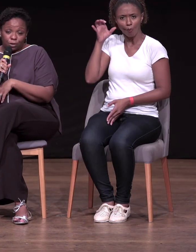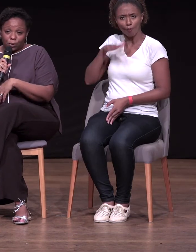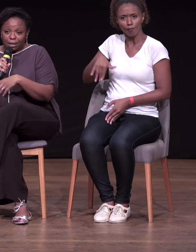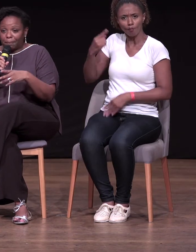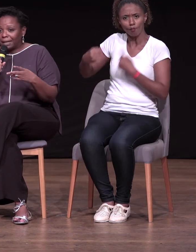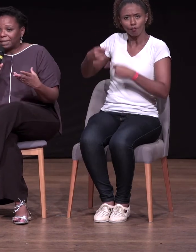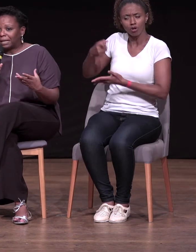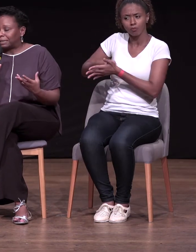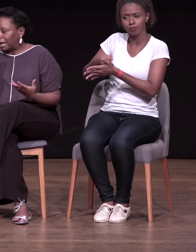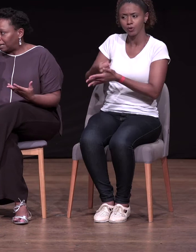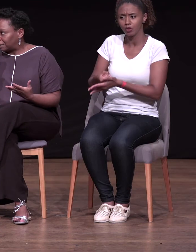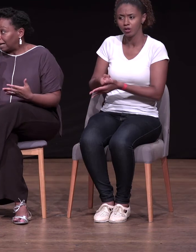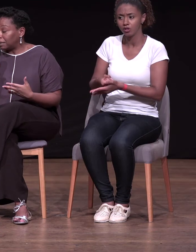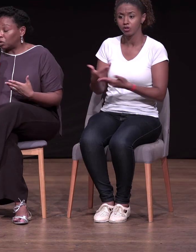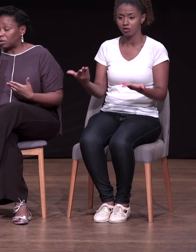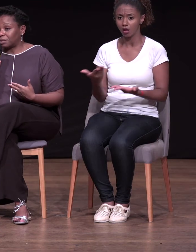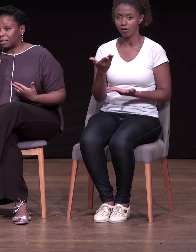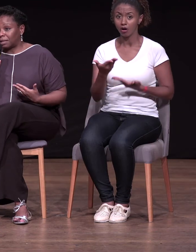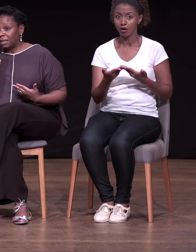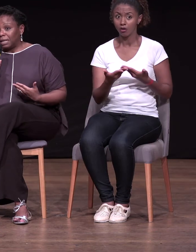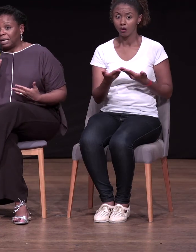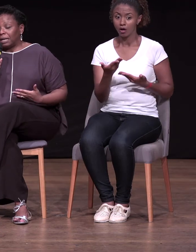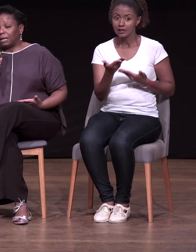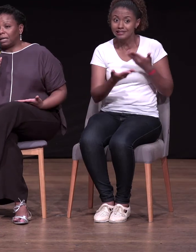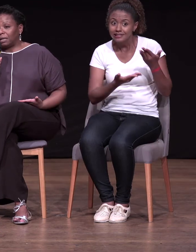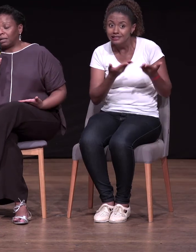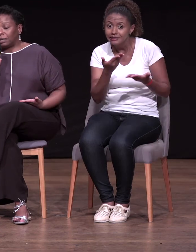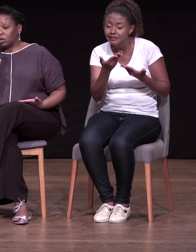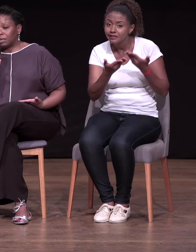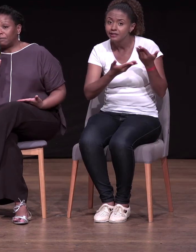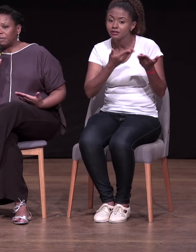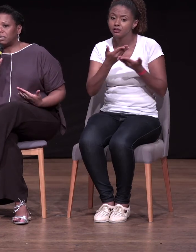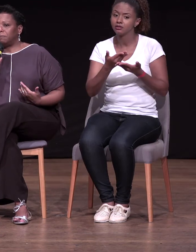tratando ele do que ele bem tratar, dada a nossa